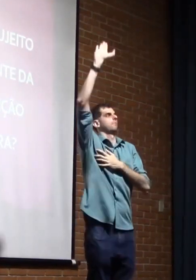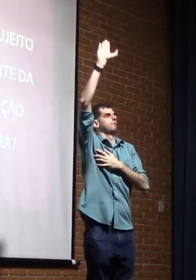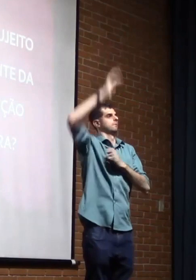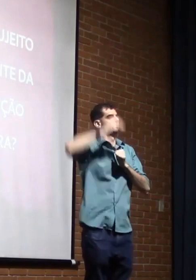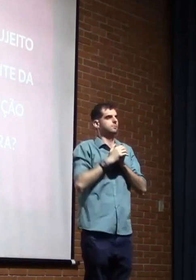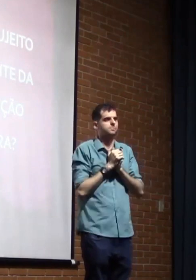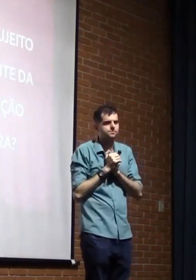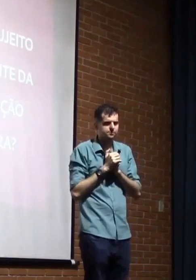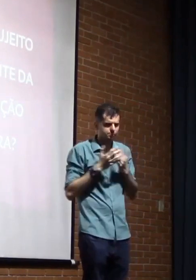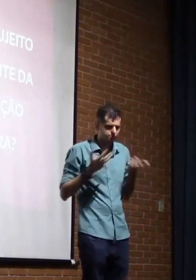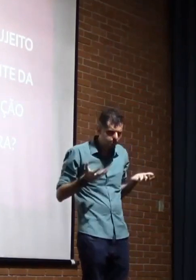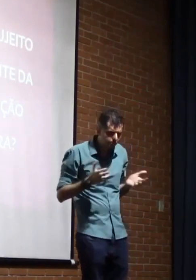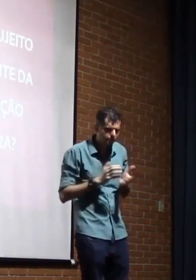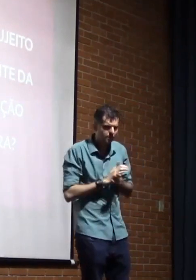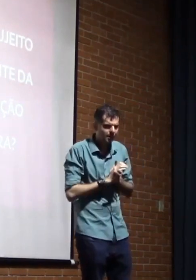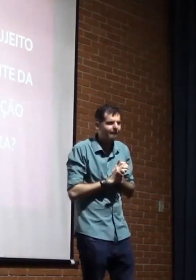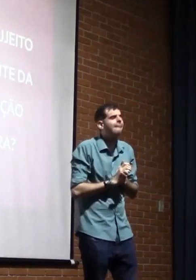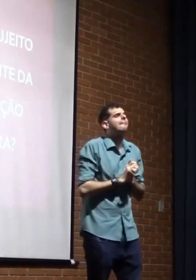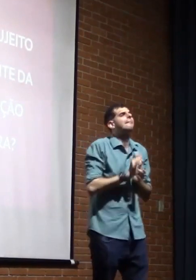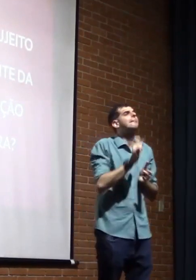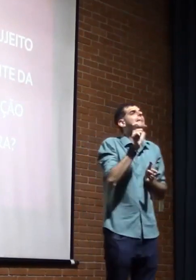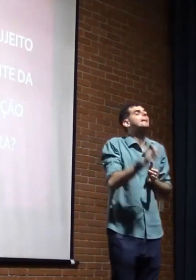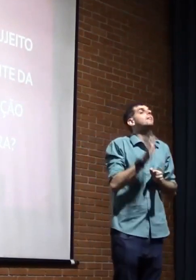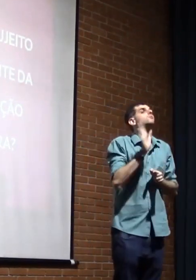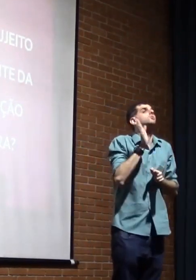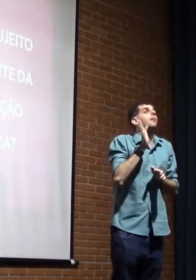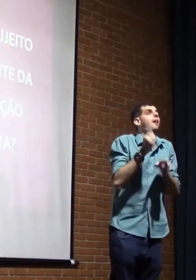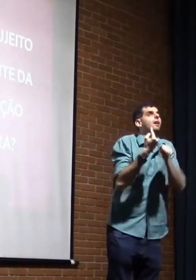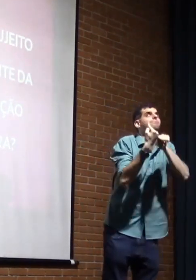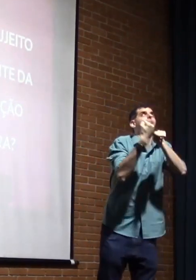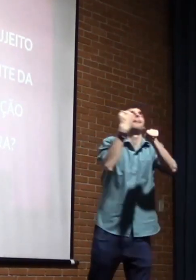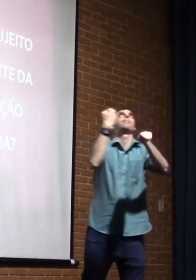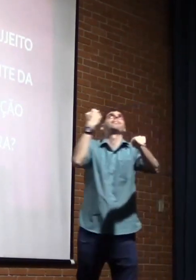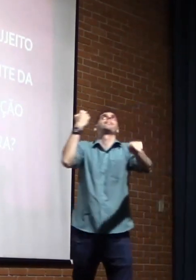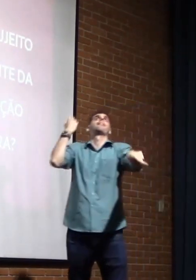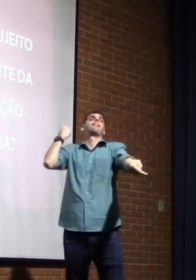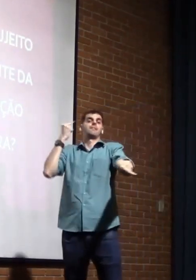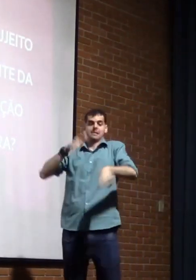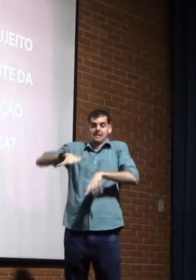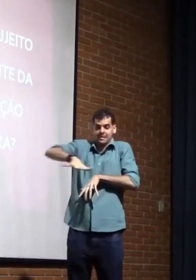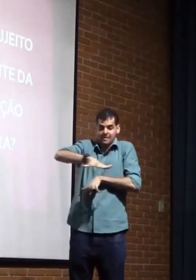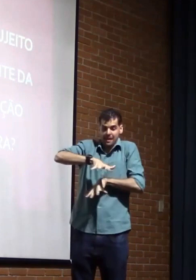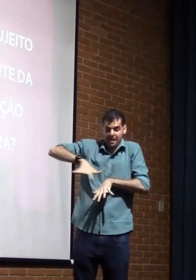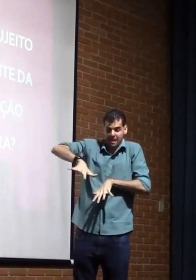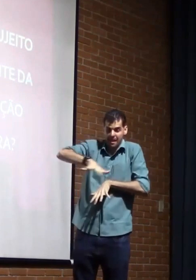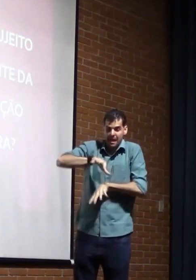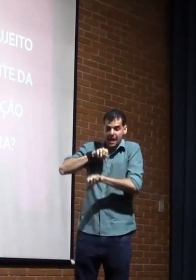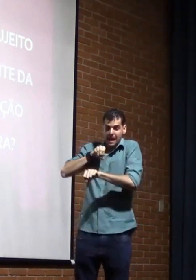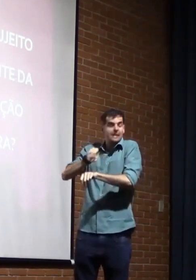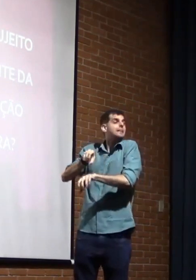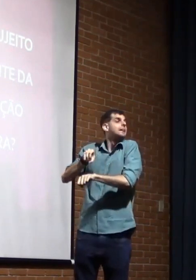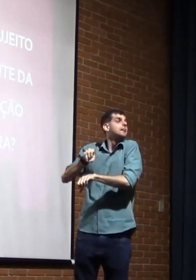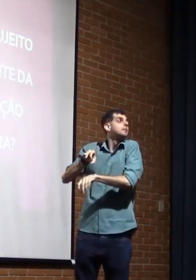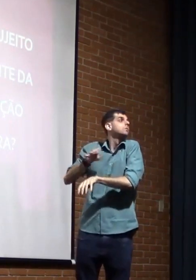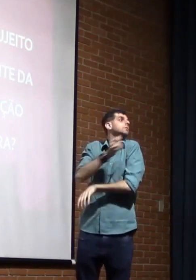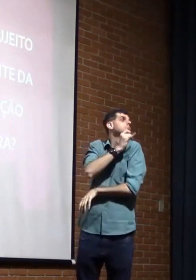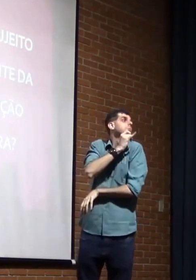que vocês, por favor, levantem a mão, caso afirmem esses meus questionamentos, né? Há muito tempo atrás, por exemplo, na área